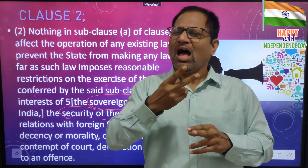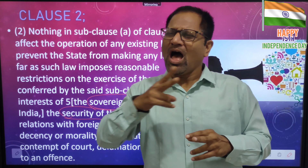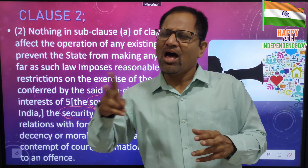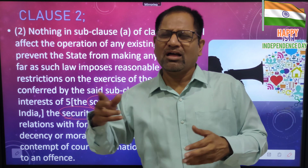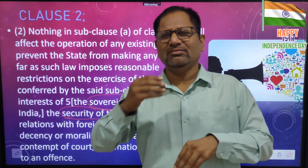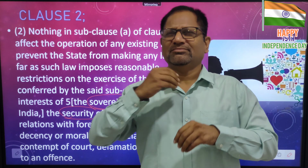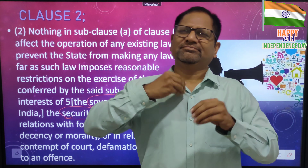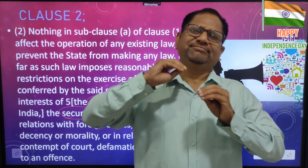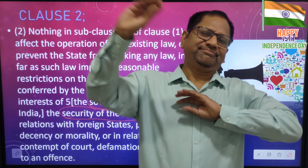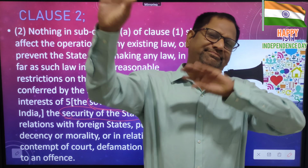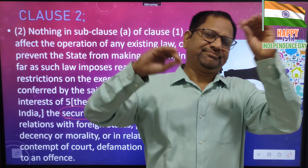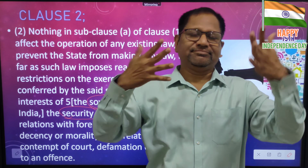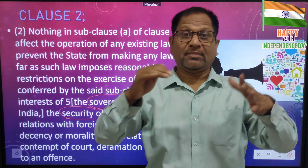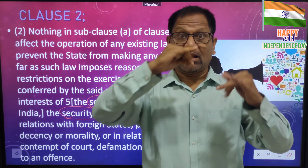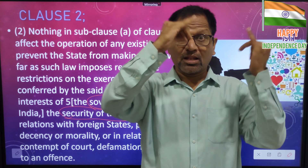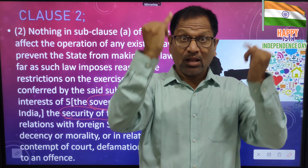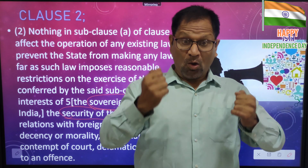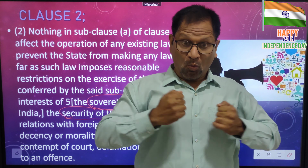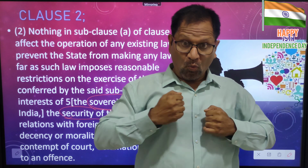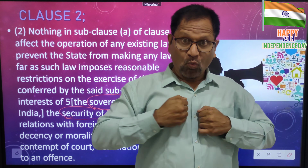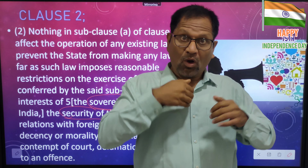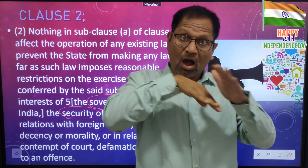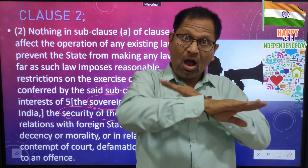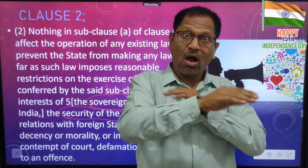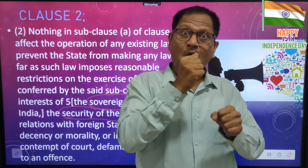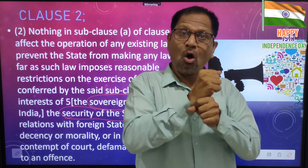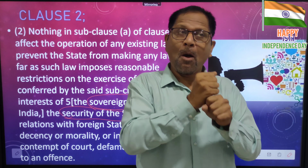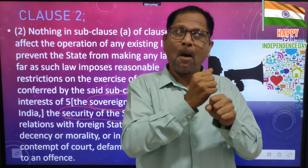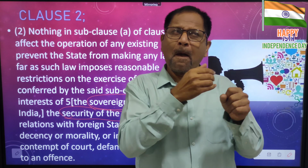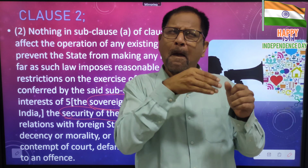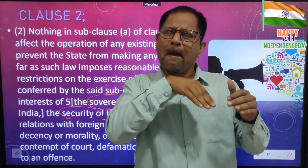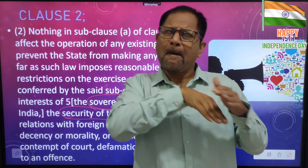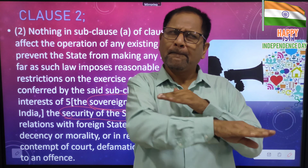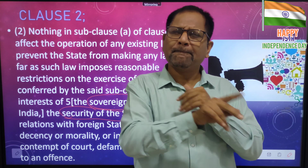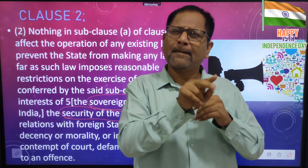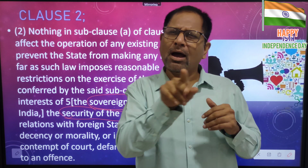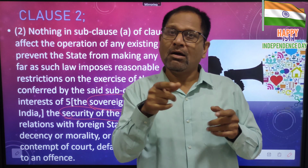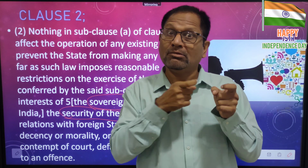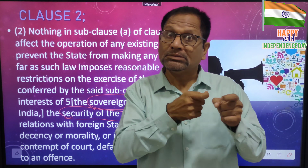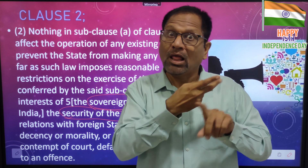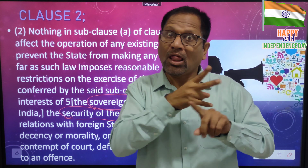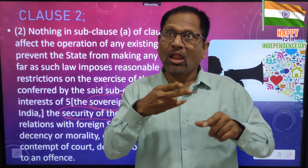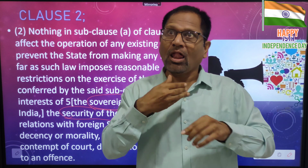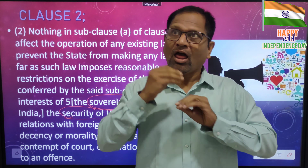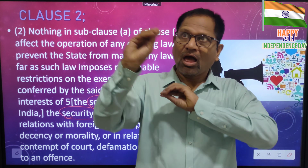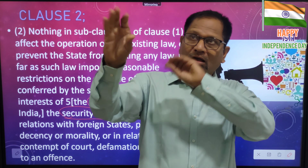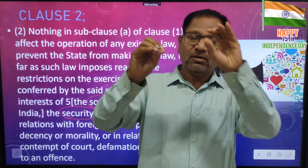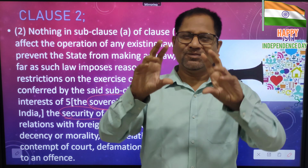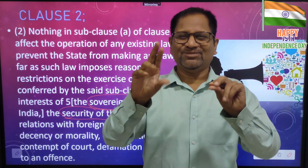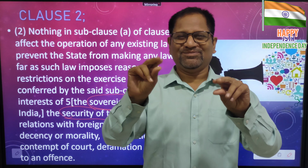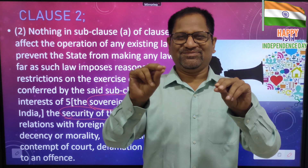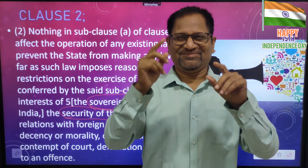का जो सीक्रेट्स हैं उसका हम ध्यान रखेंगे। सुरक्षा राज्य की बहुत ही महत्वपूर्ण है।